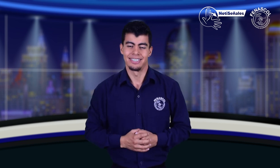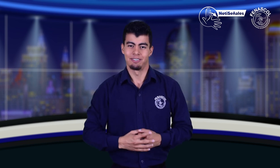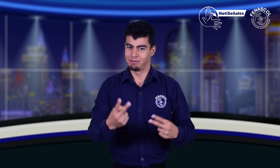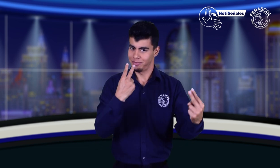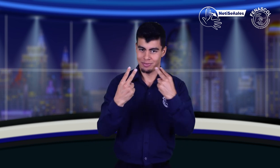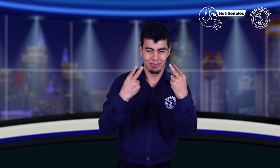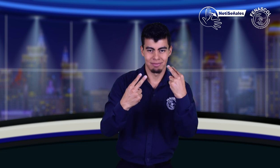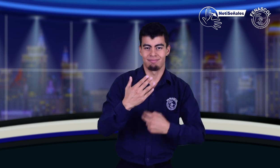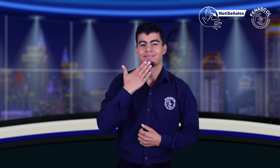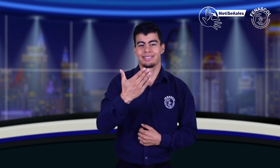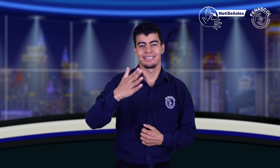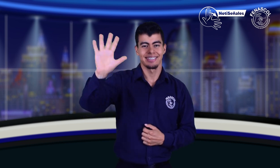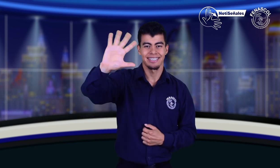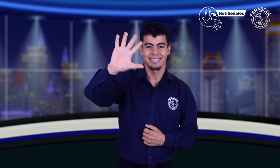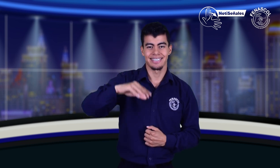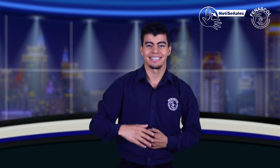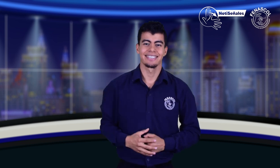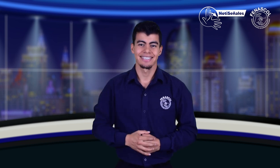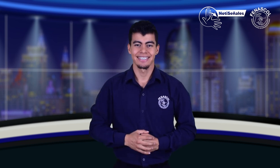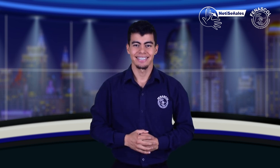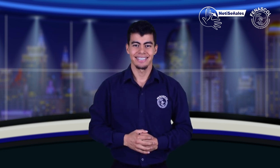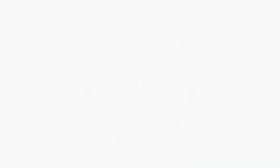Gracias por vernos hasta luego